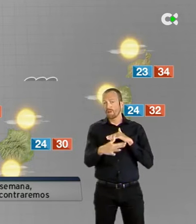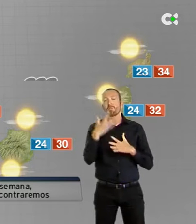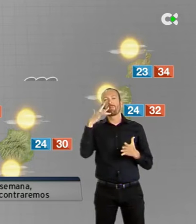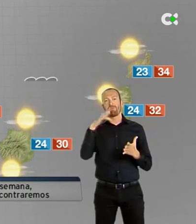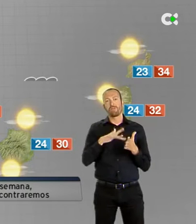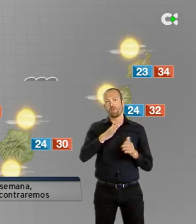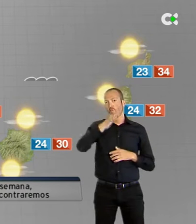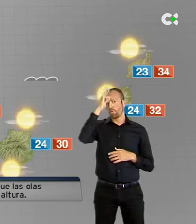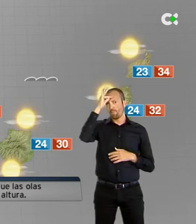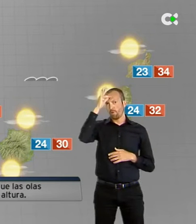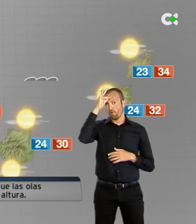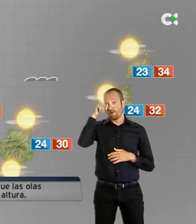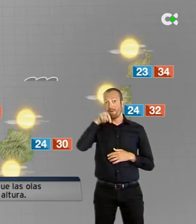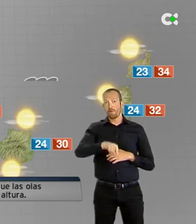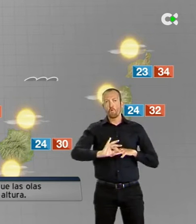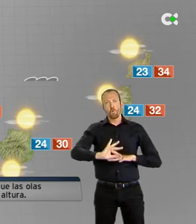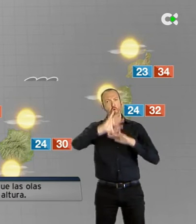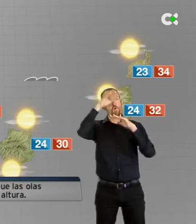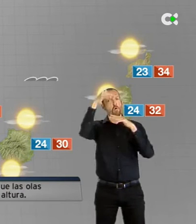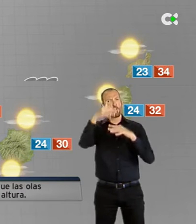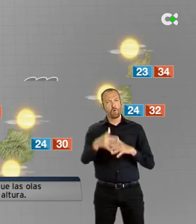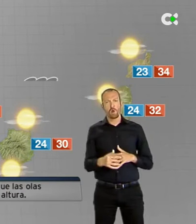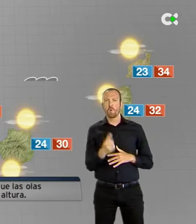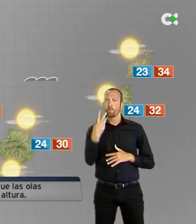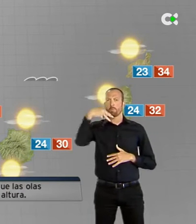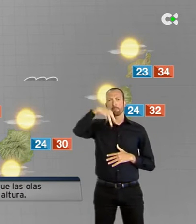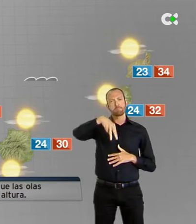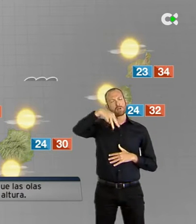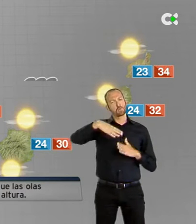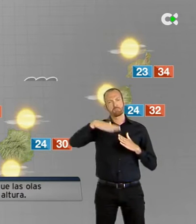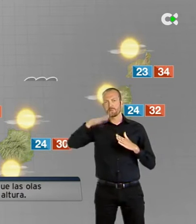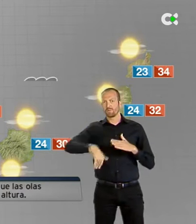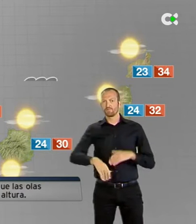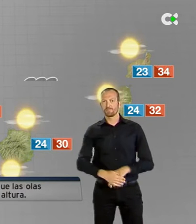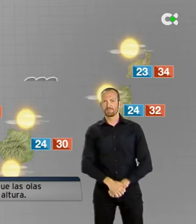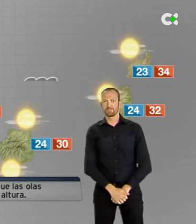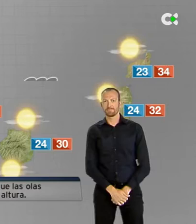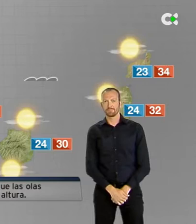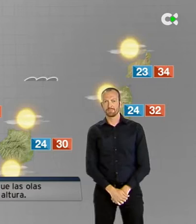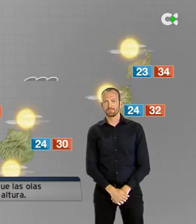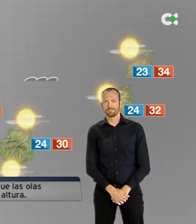lo encontraremos el domingo, jornada en la que las olas no llegarán al metro de altura.